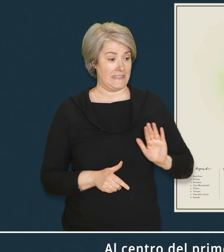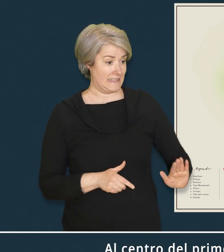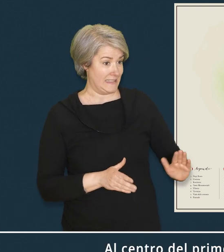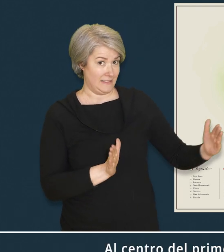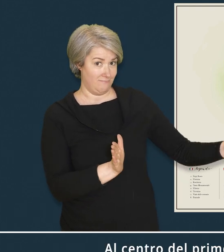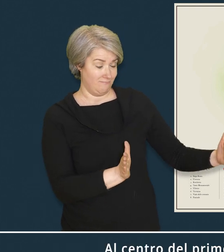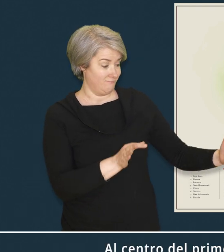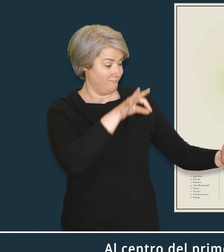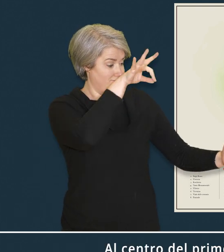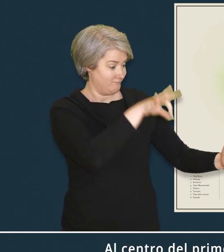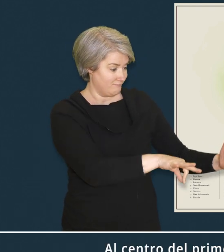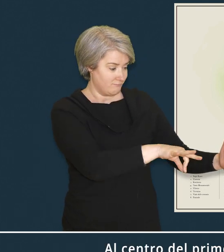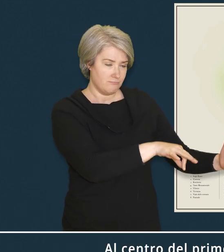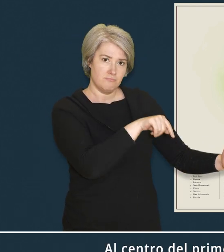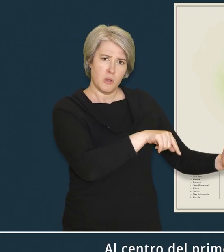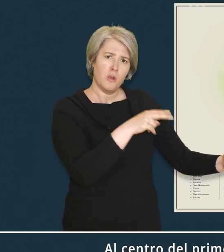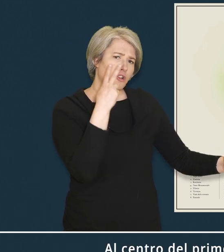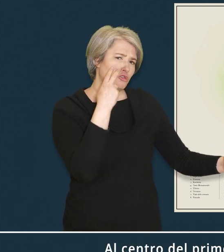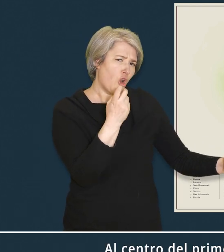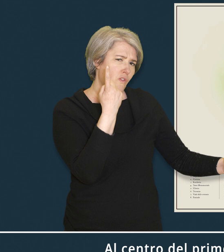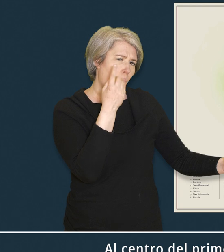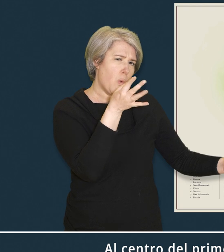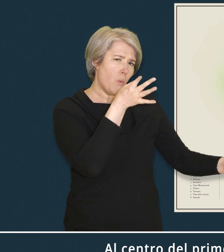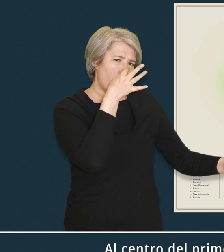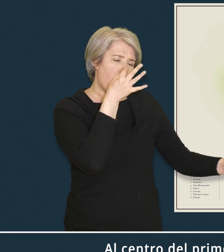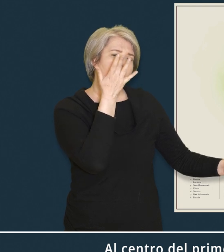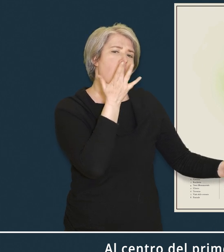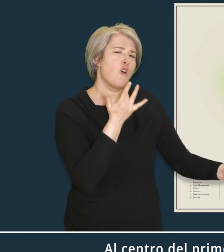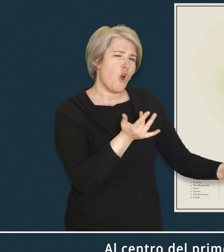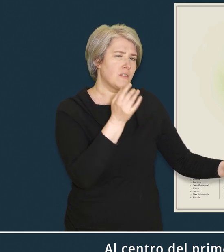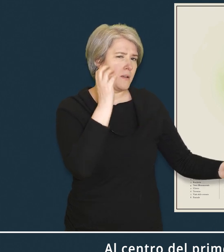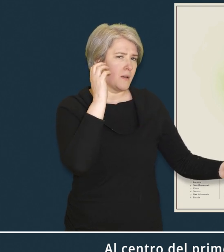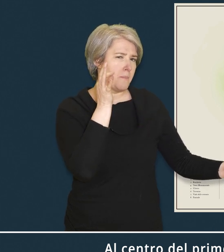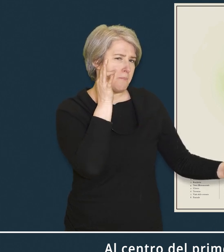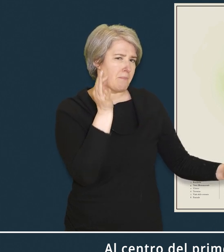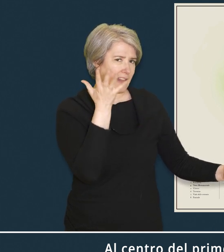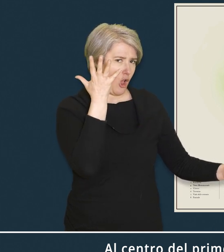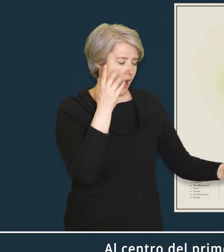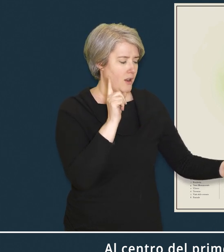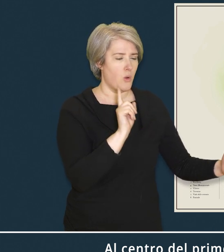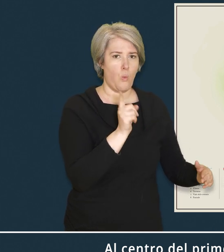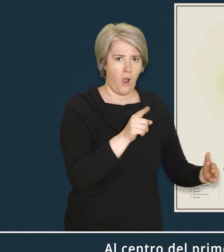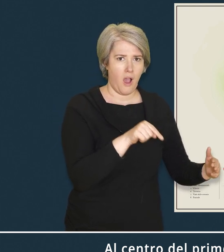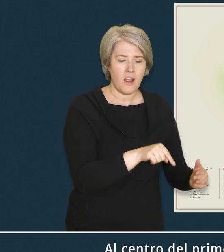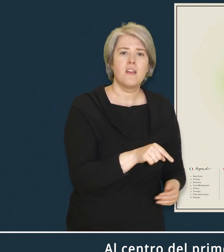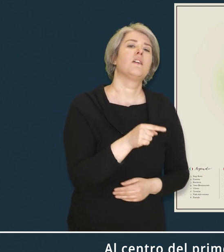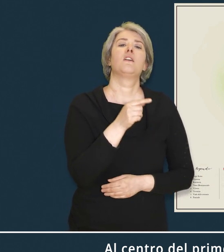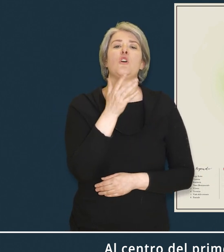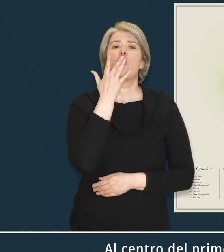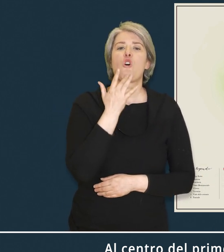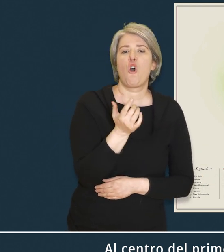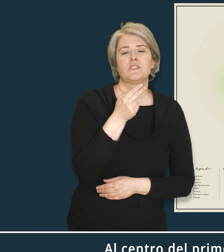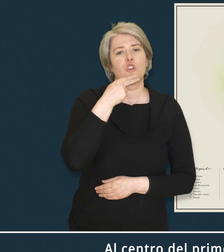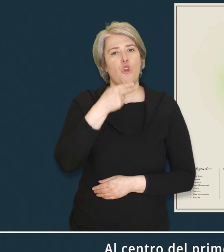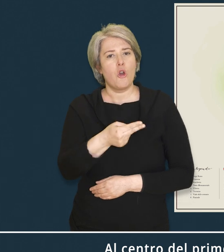Al centro del primo riquadro di sinistra si trova una rosa particolare, la